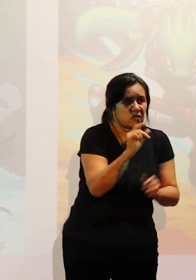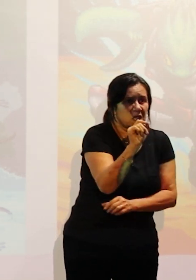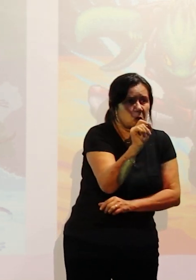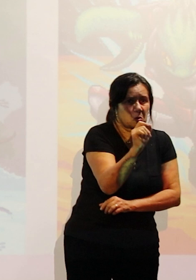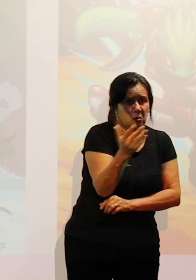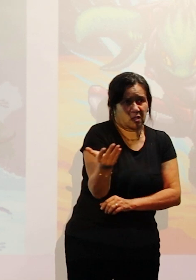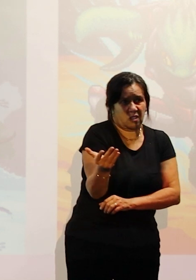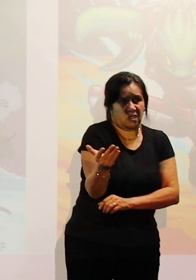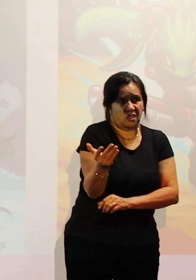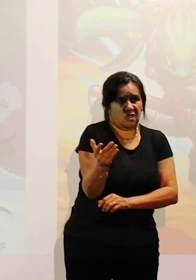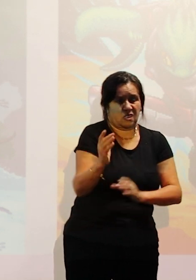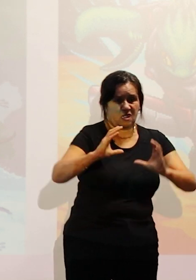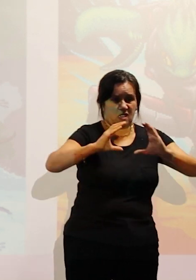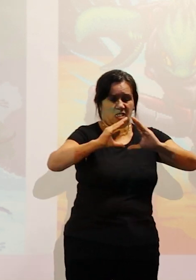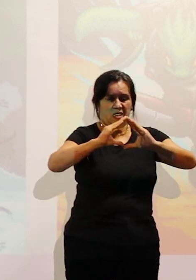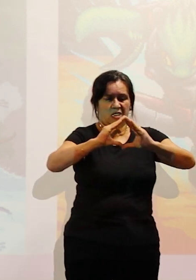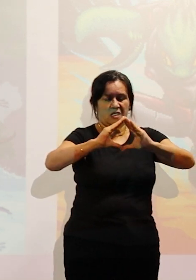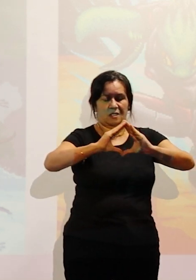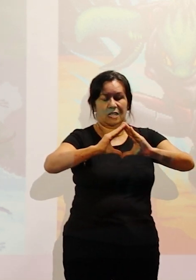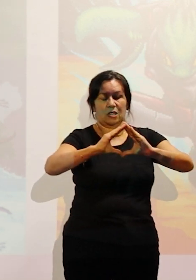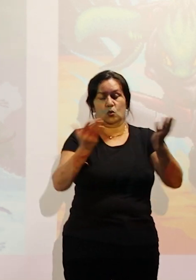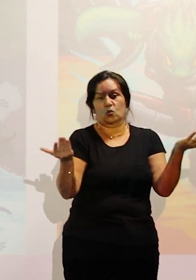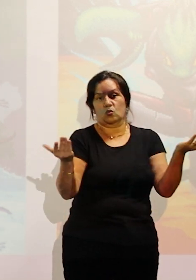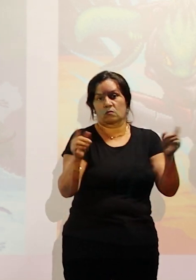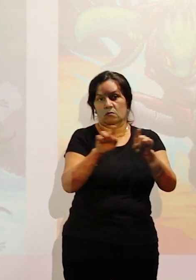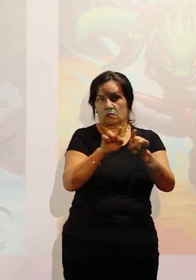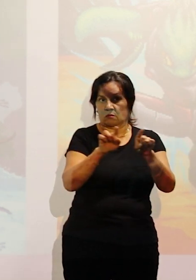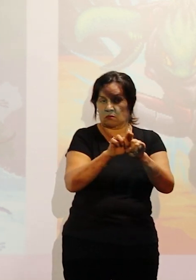igual um triângulo. Então, é um negócio que está lá, né?